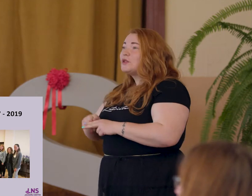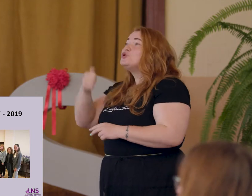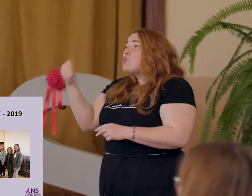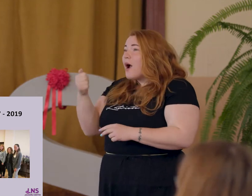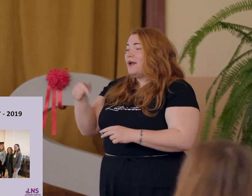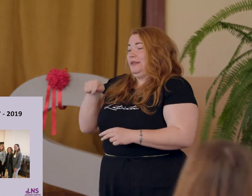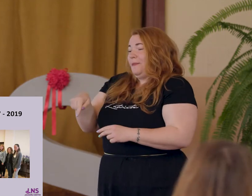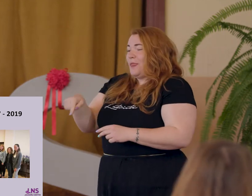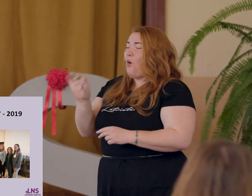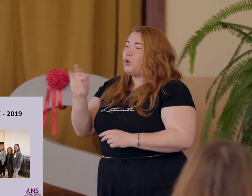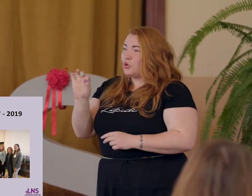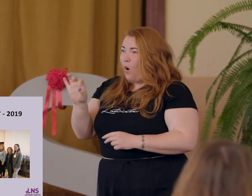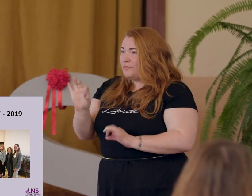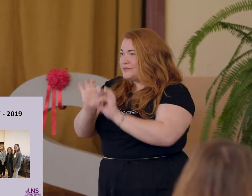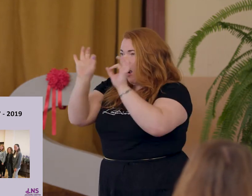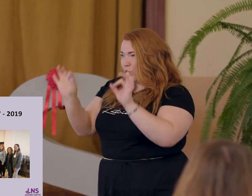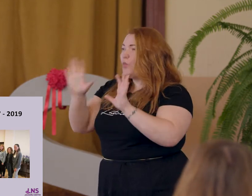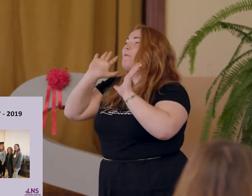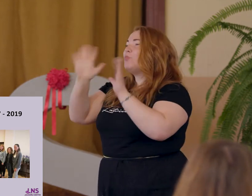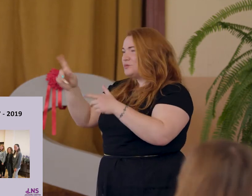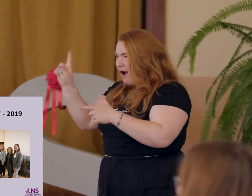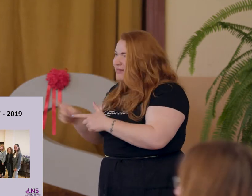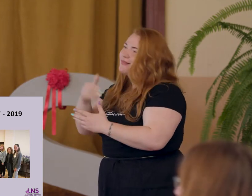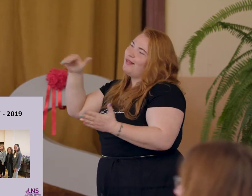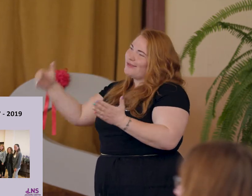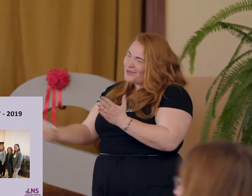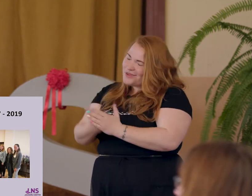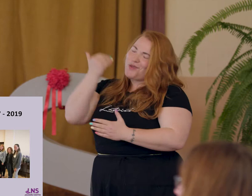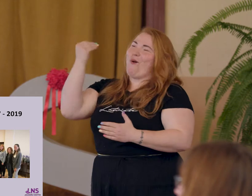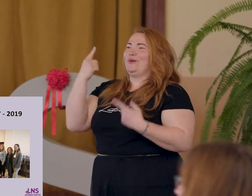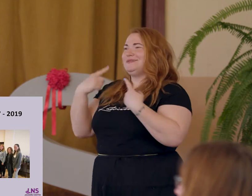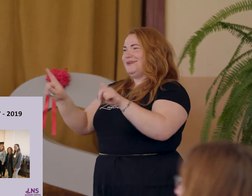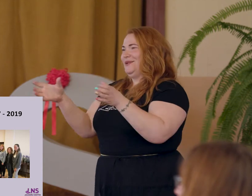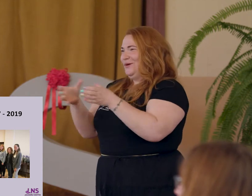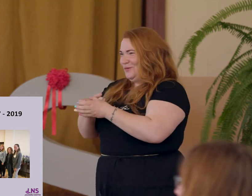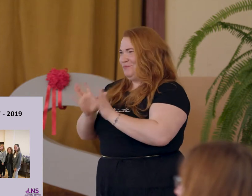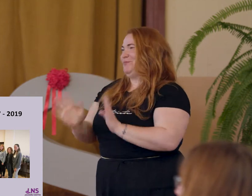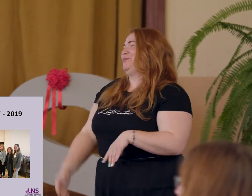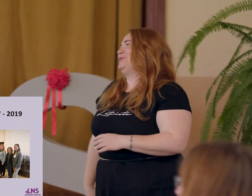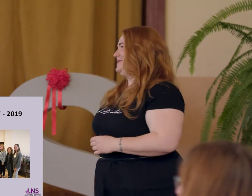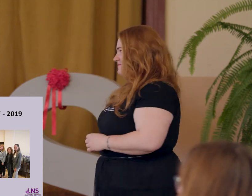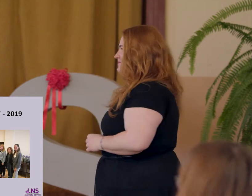ir otra valde. Un tagad oktobra sākumā atkal būs jauna valde.